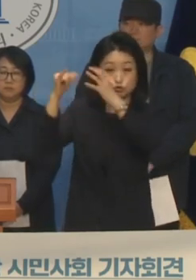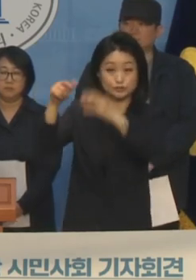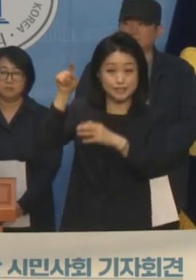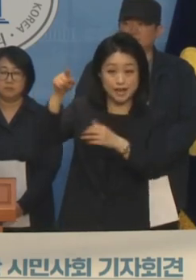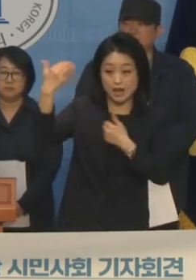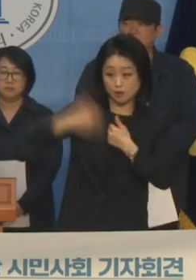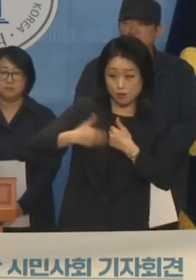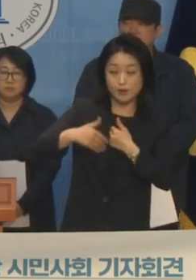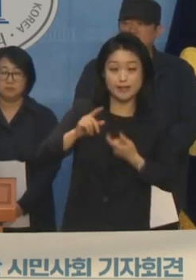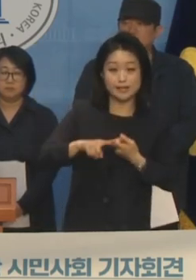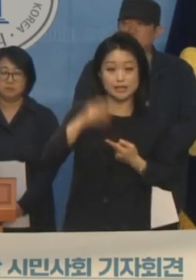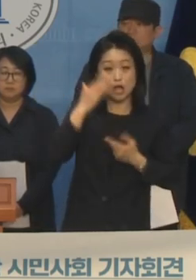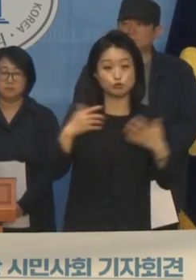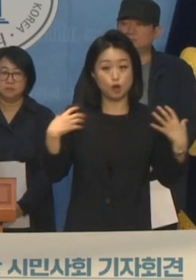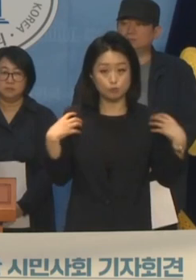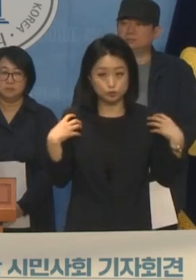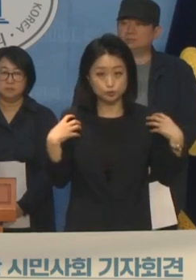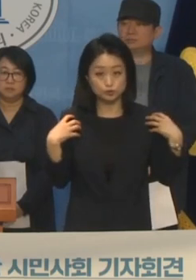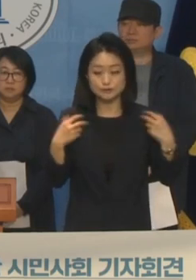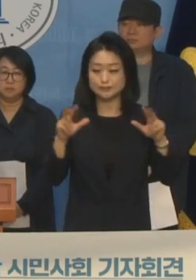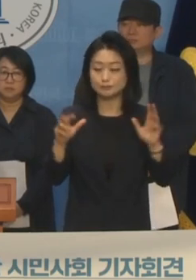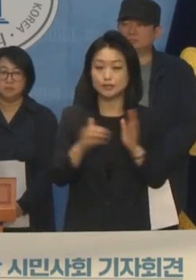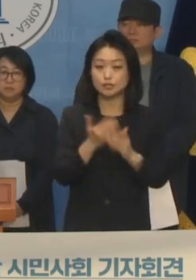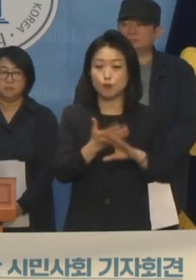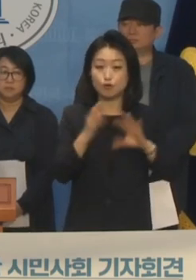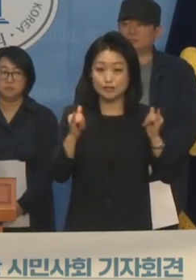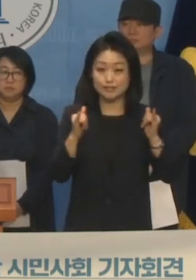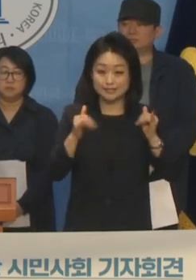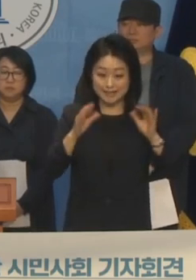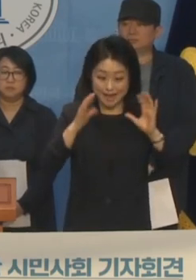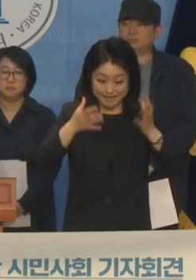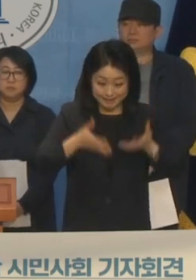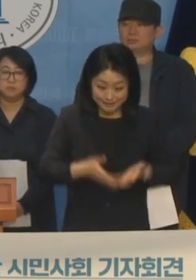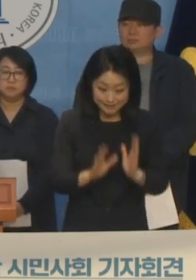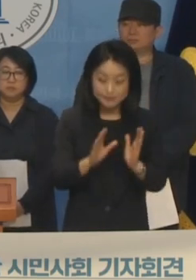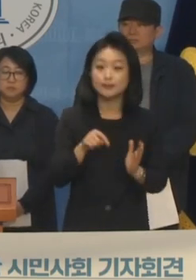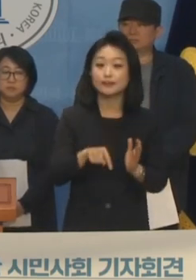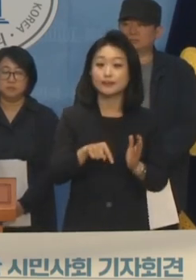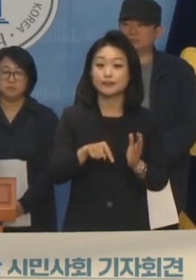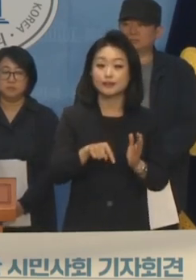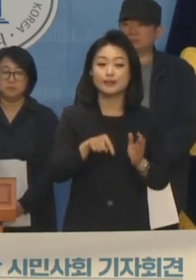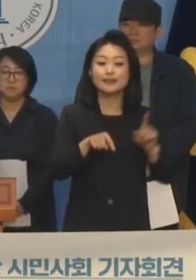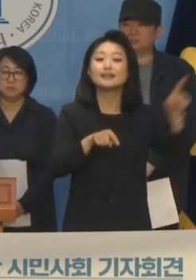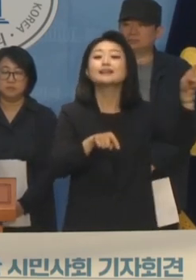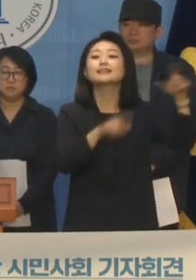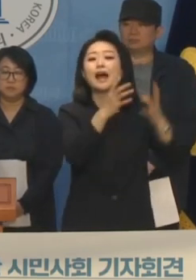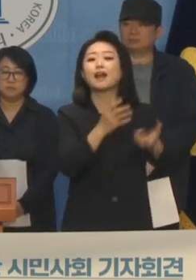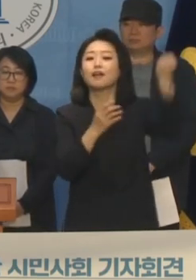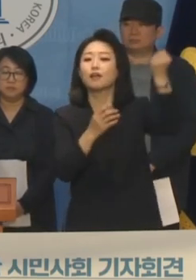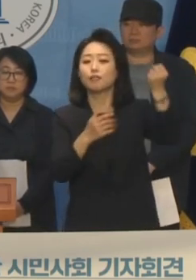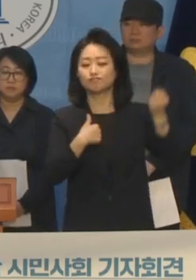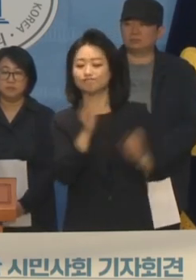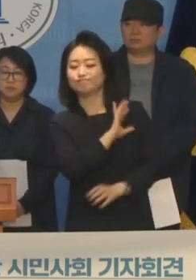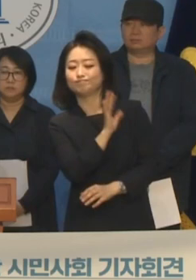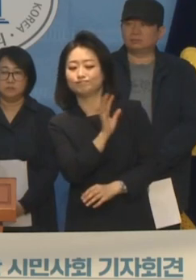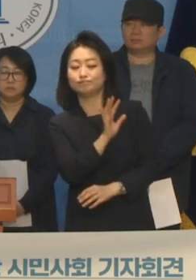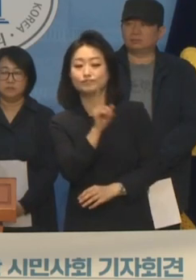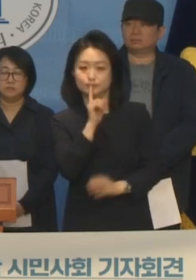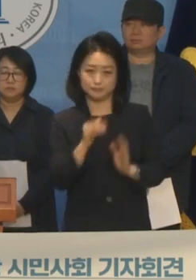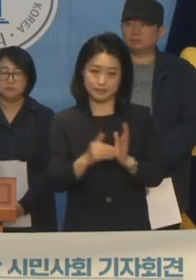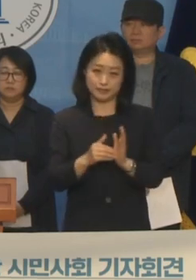이러한 권고에 대해서 한국 정부는 그동안 외국 국적자 자녀의 출생신고는 본국의 책임이라며 책임을